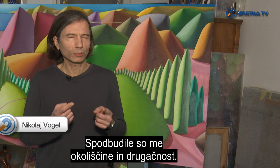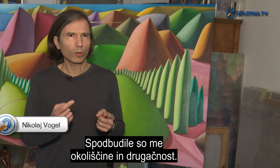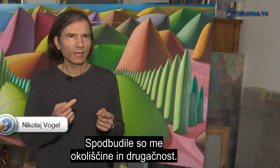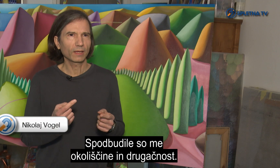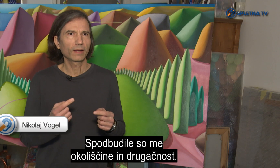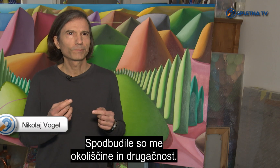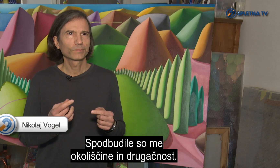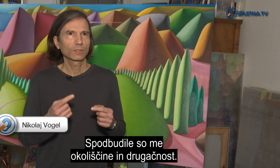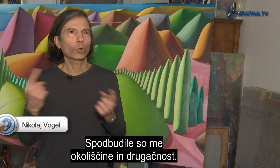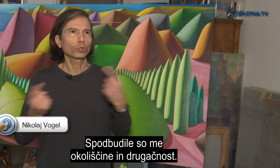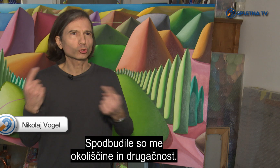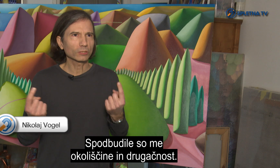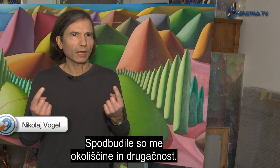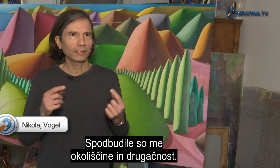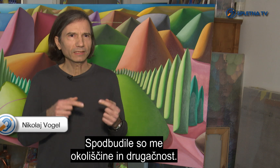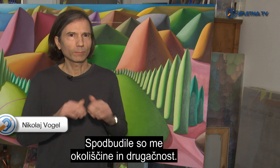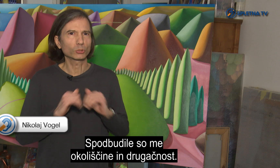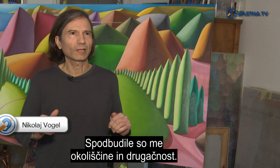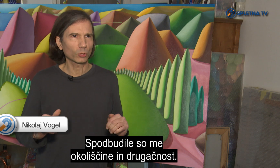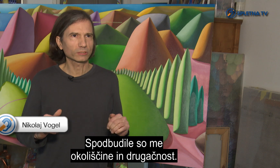Podputilo me je okolitina in potepnost.